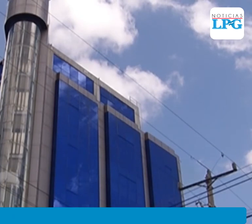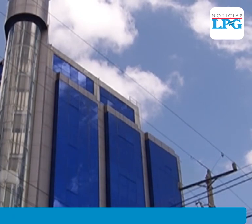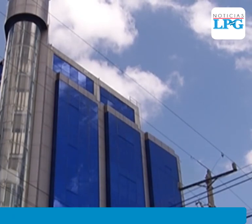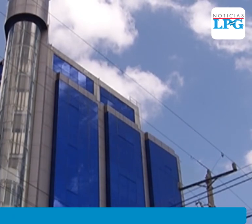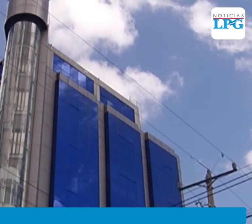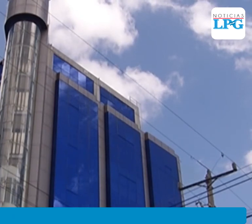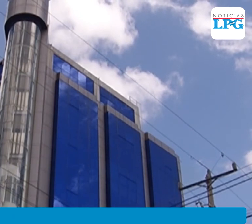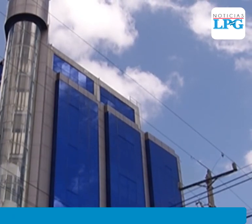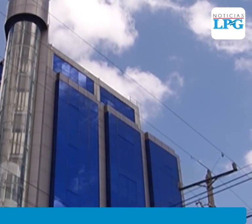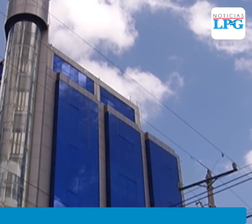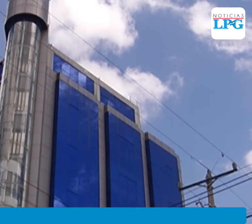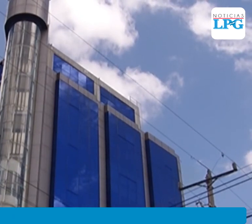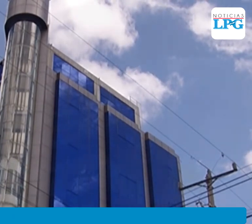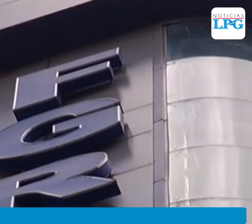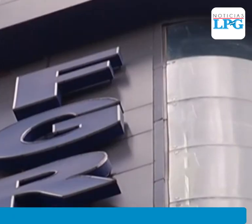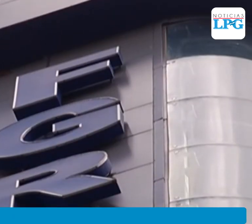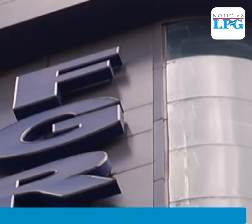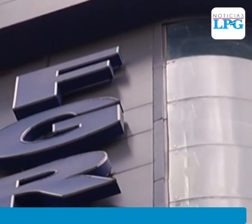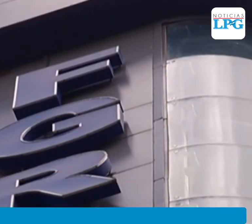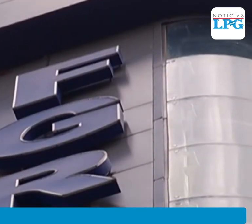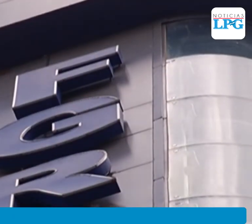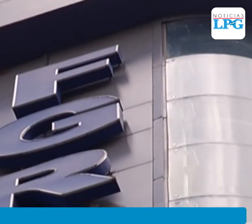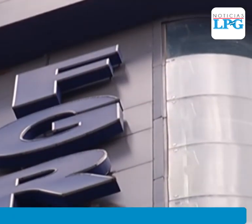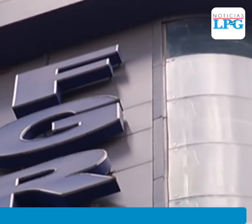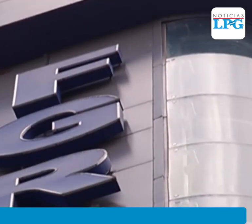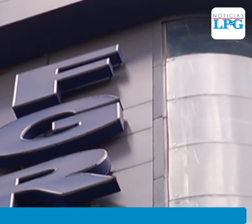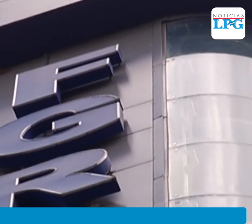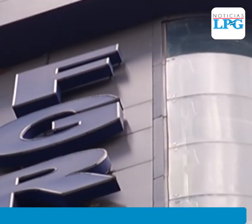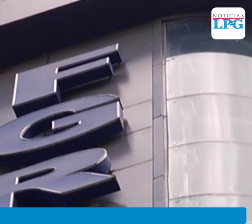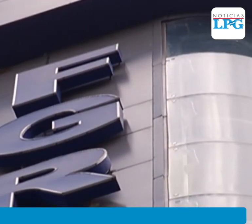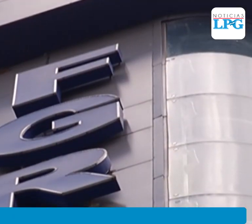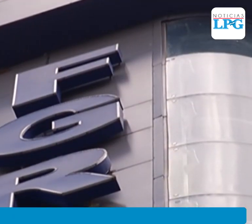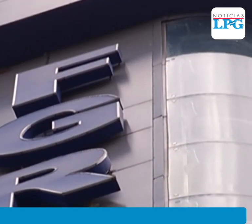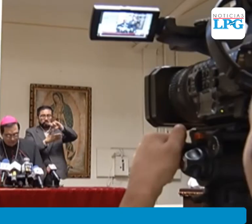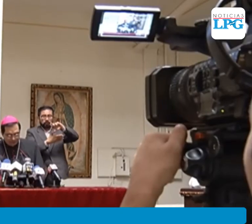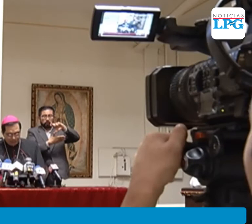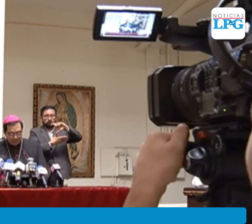ser apoyada con los recursos necesarios para garantizar su